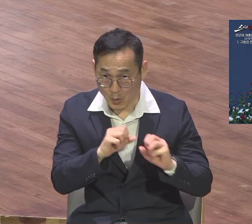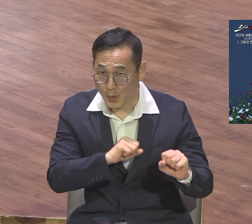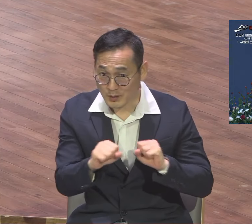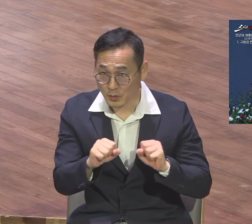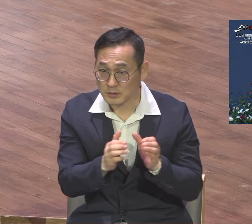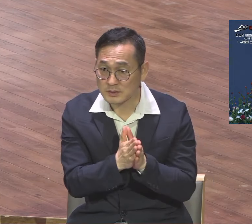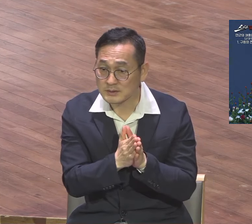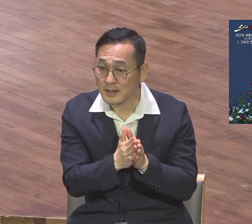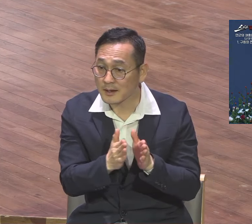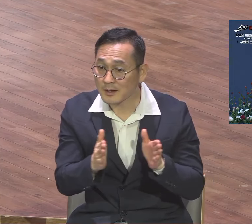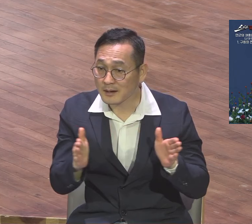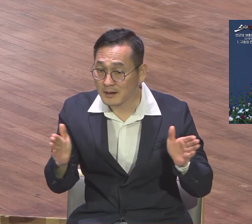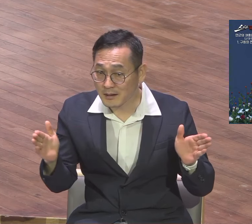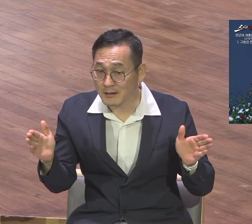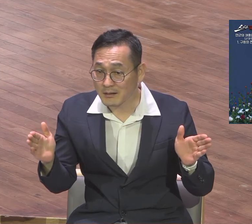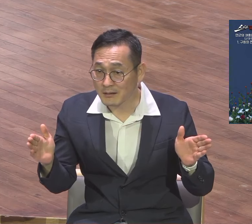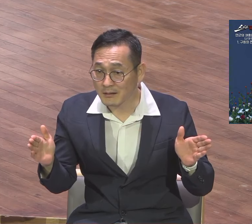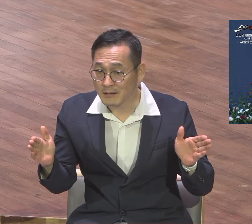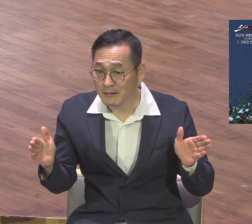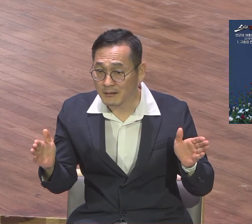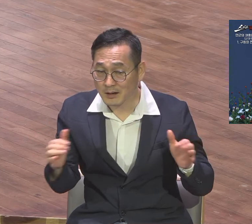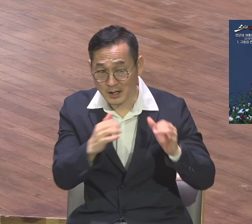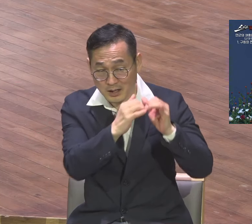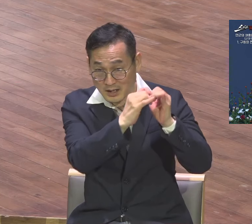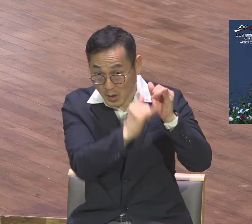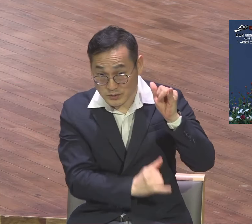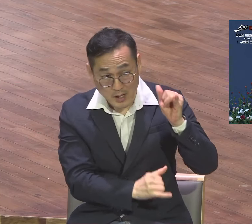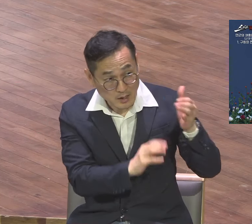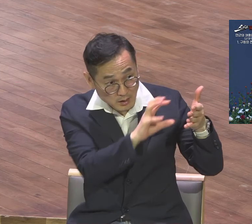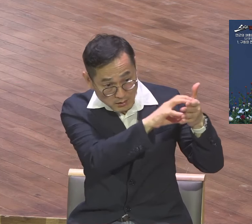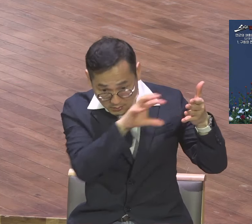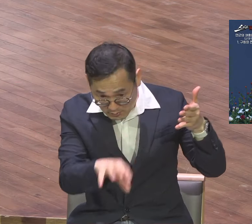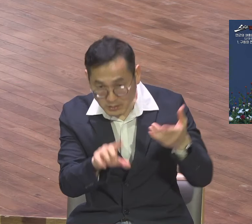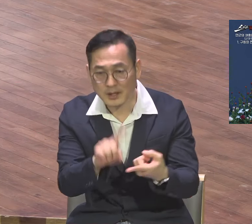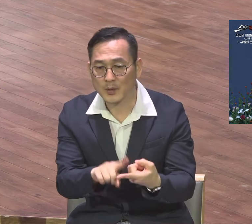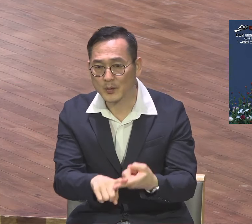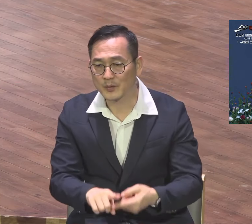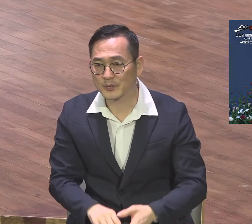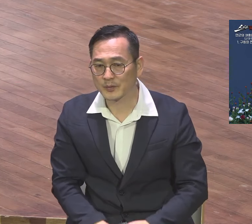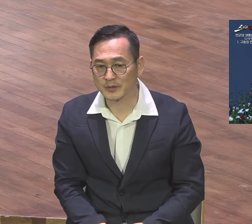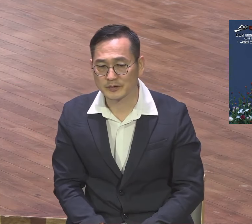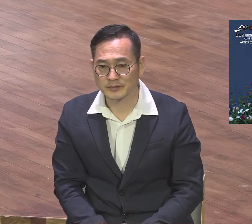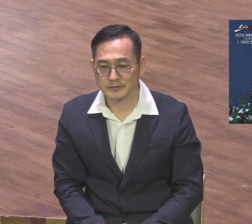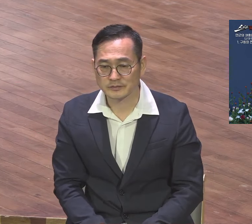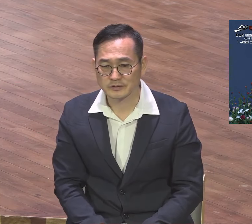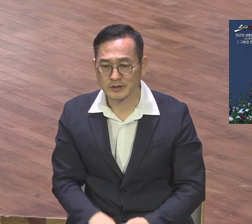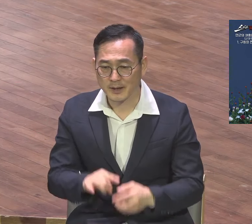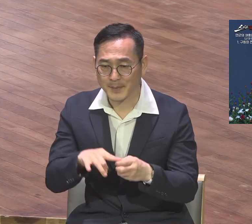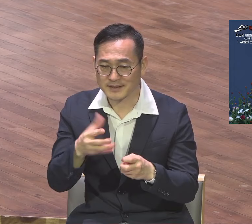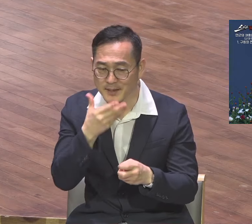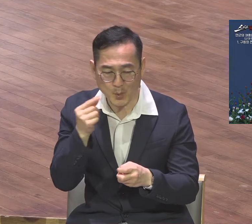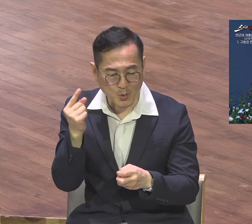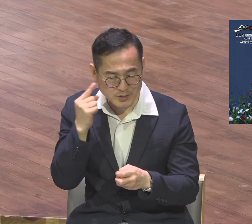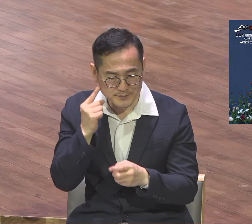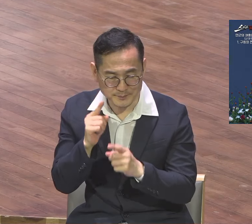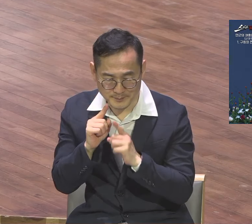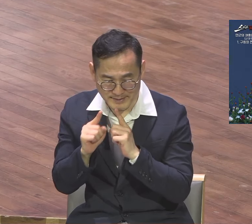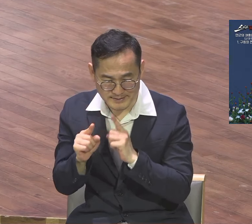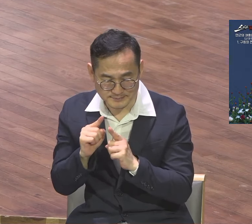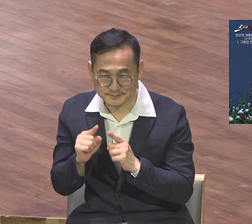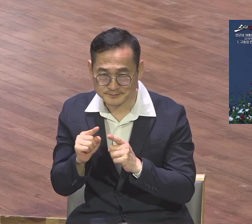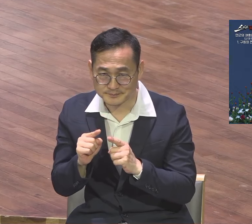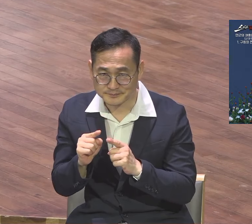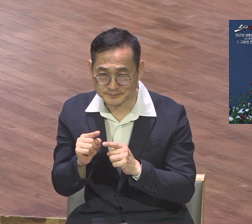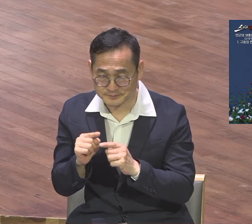한 것이 갈릴리 사역이죠. 그대로도 그대로. 이 마태는 마태복음 4장 13절 14절이 사실을